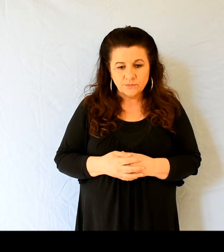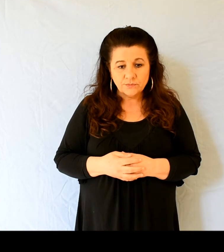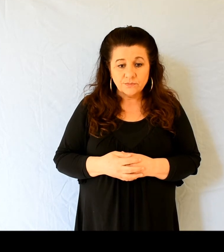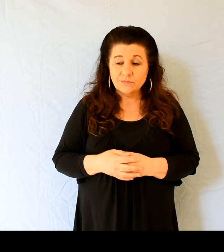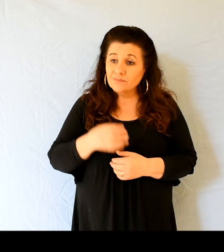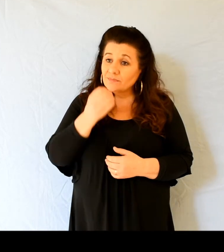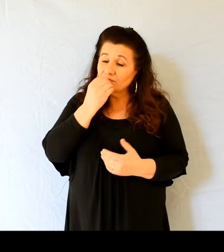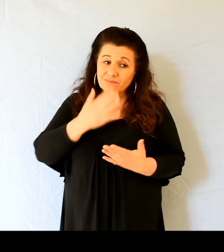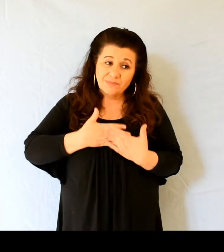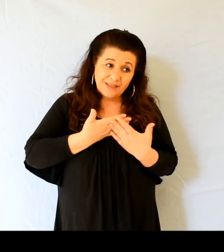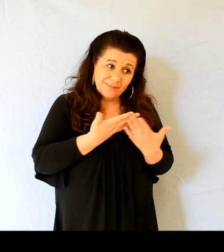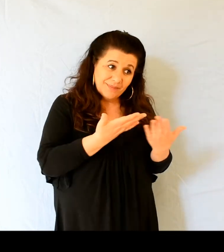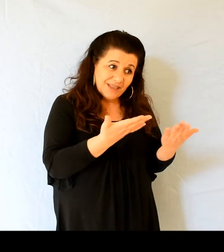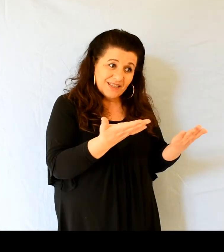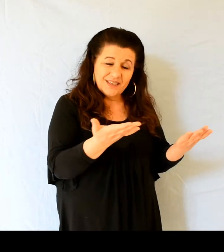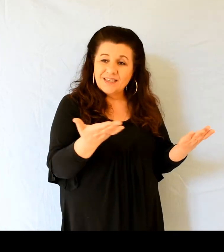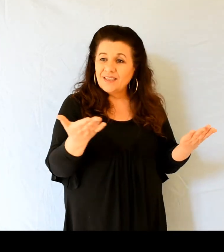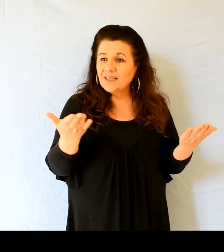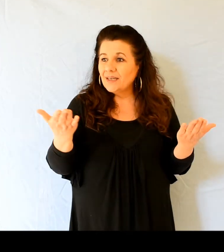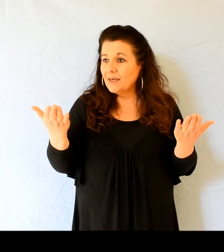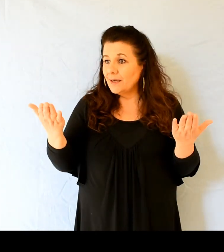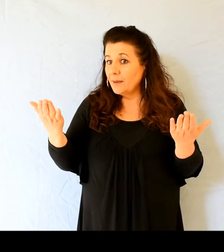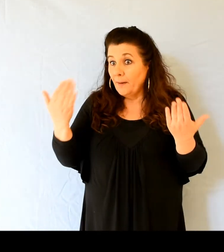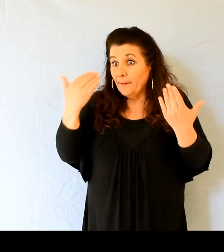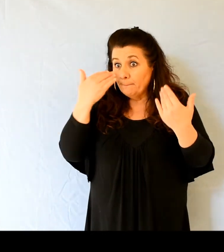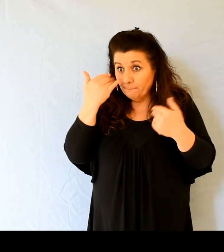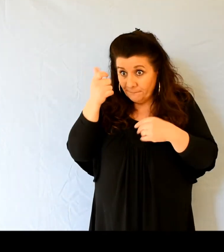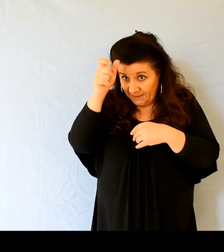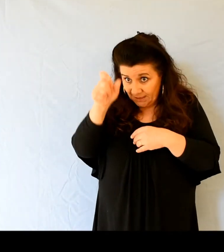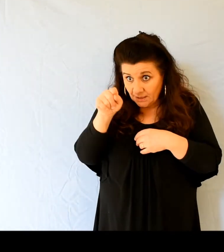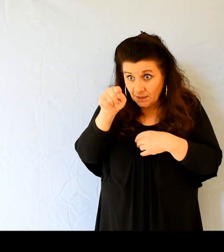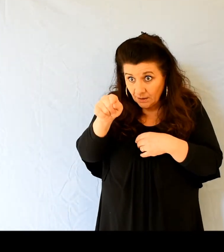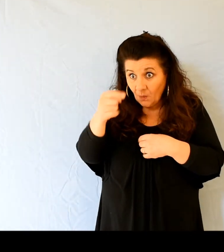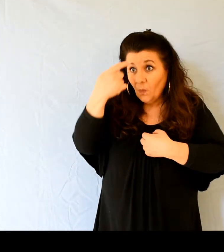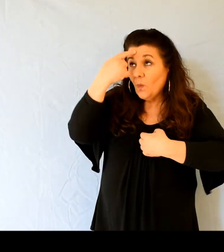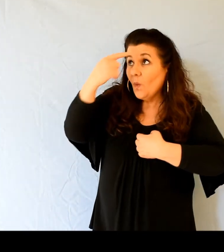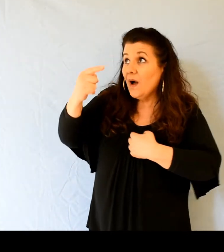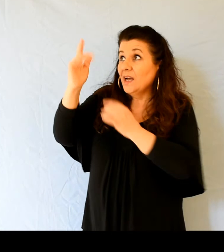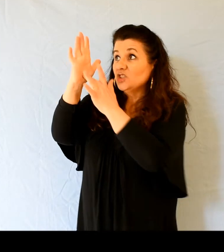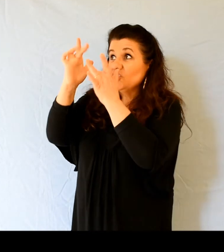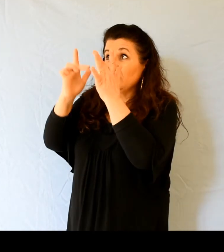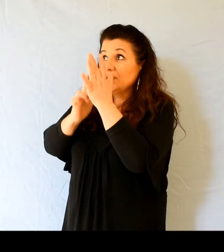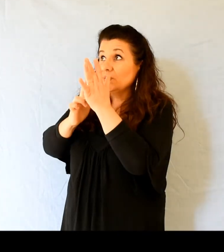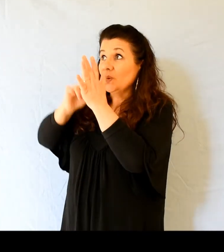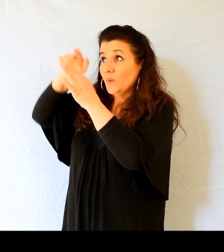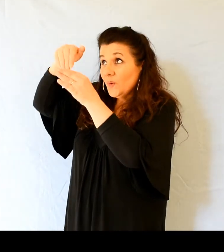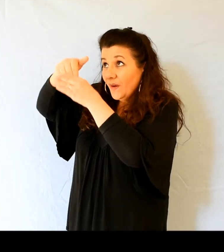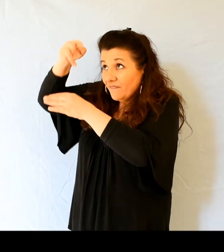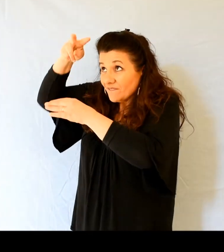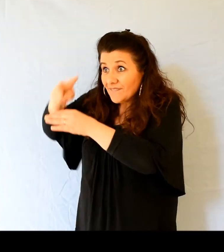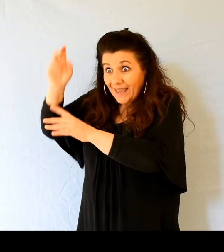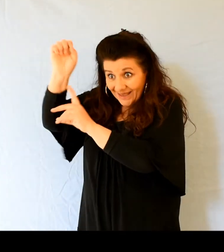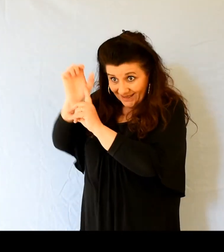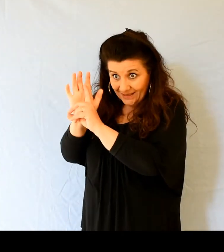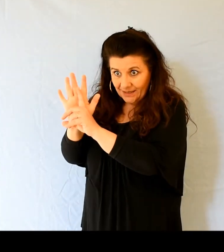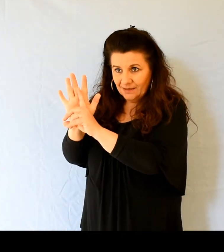Bien-aimé, celui qui croit que Jésus est le Christ, celui-là est né de Dieu.